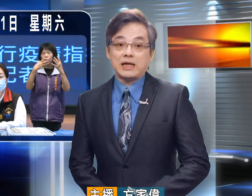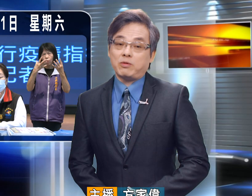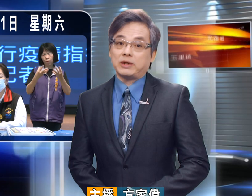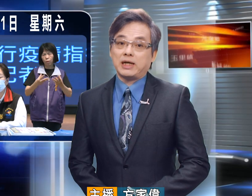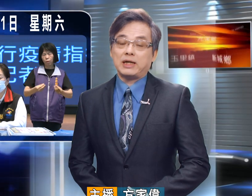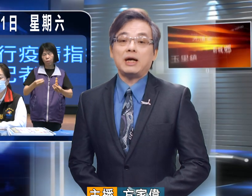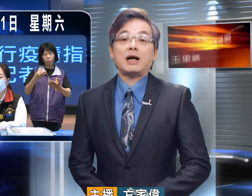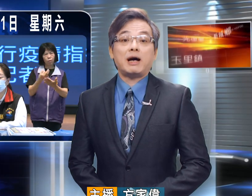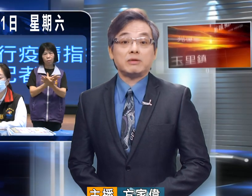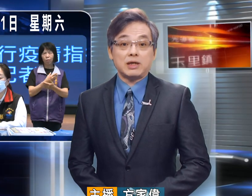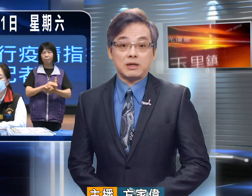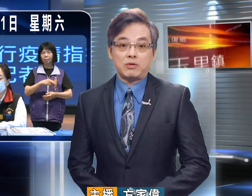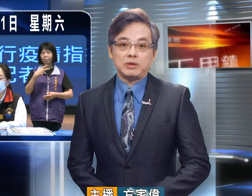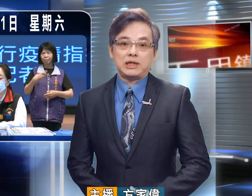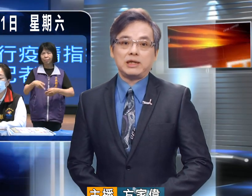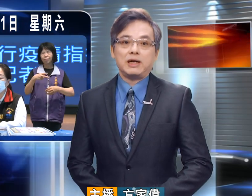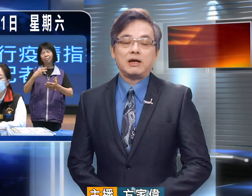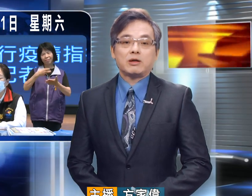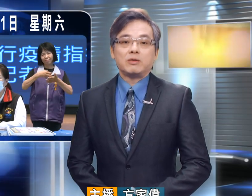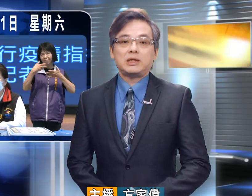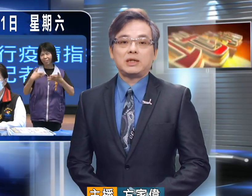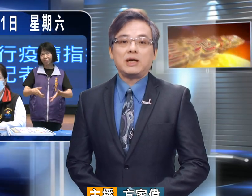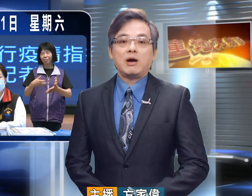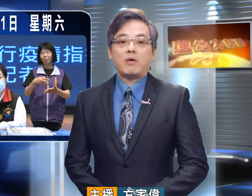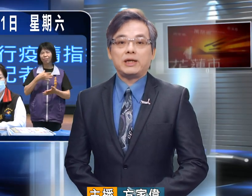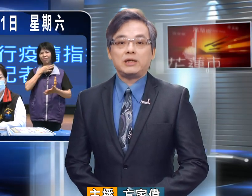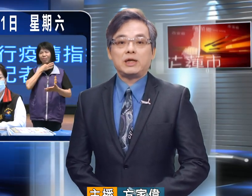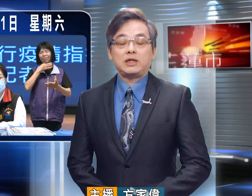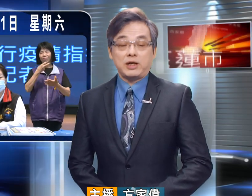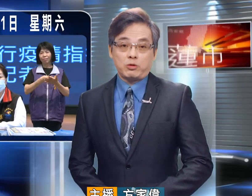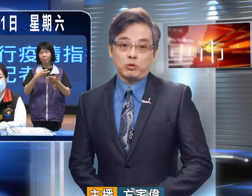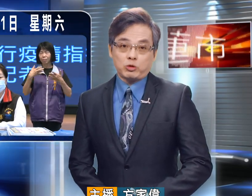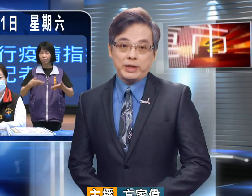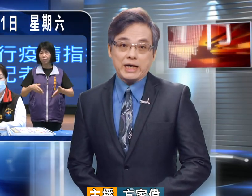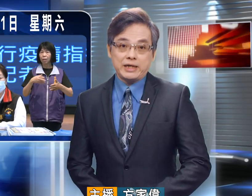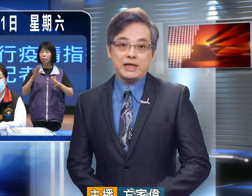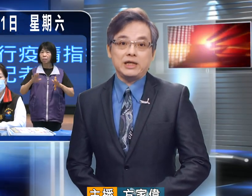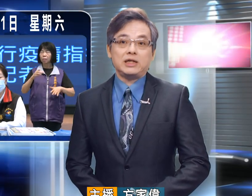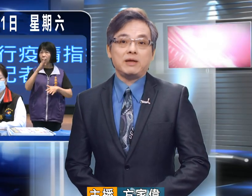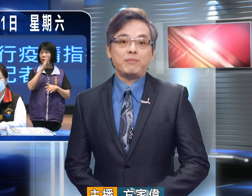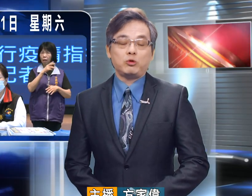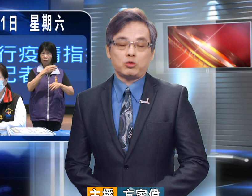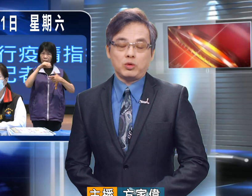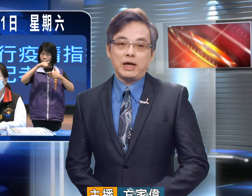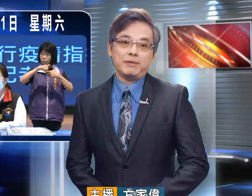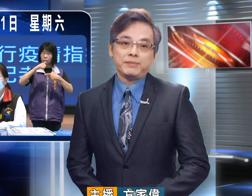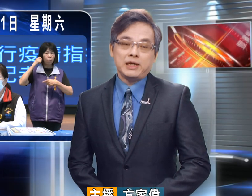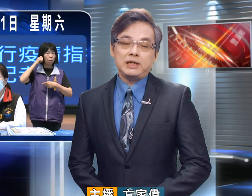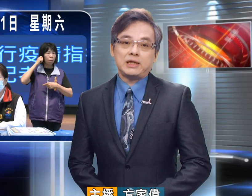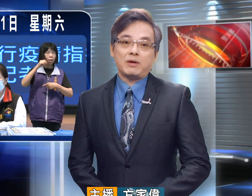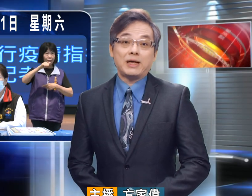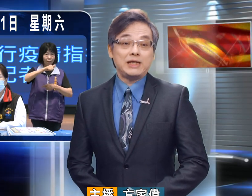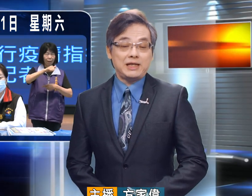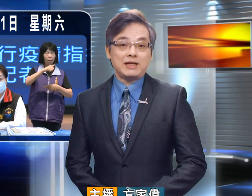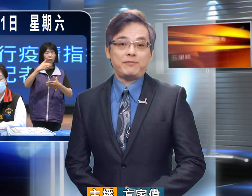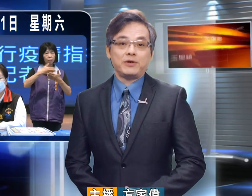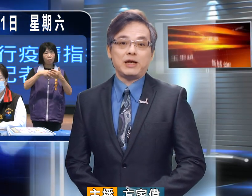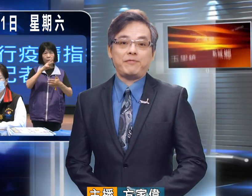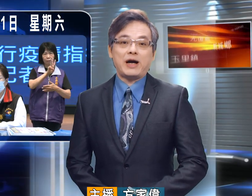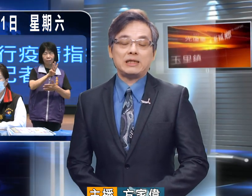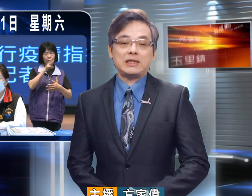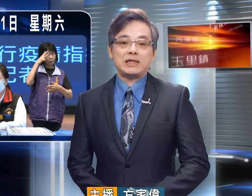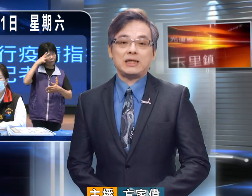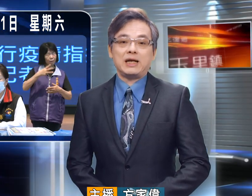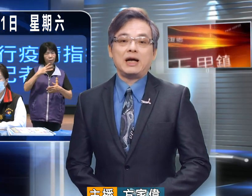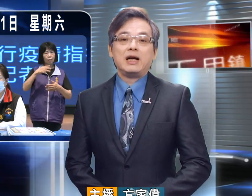情可以获得更好的控制。同时，花莲的血库存量也已经不足了，因此花莲县政府也